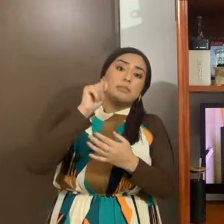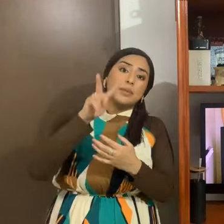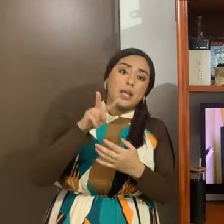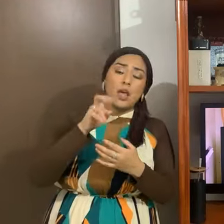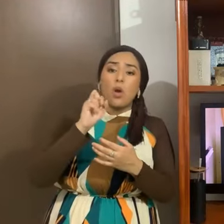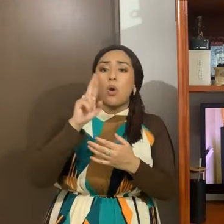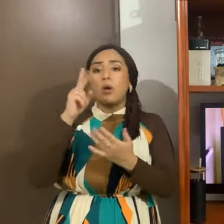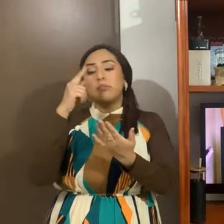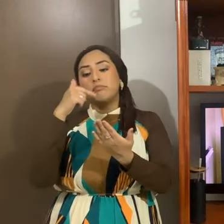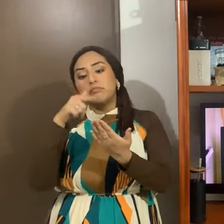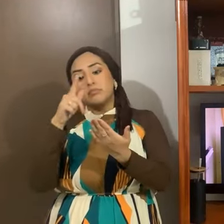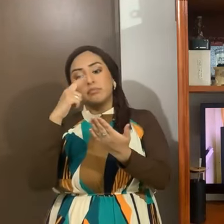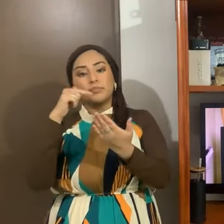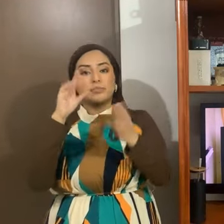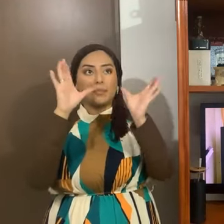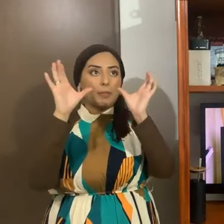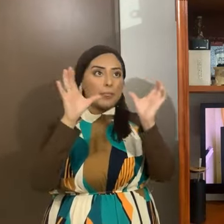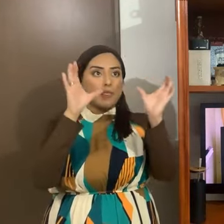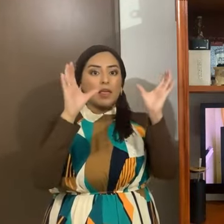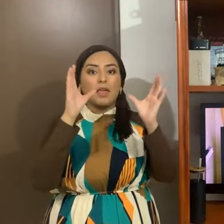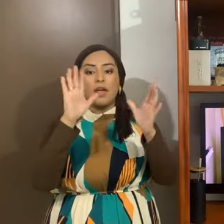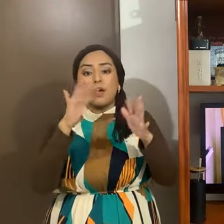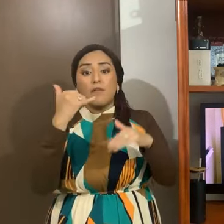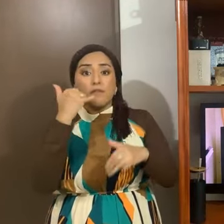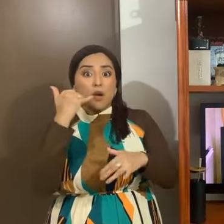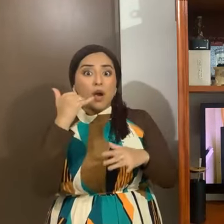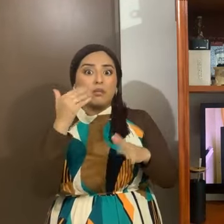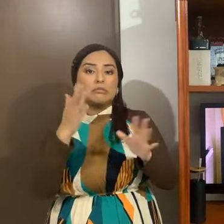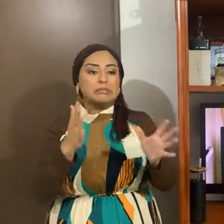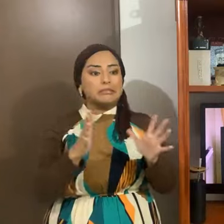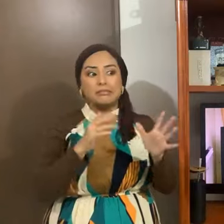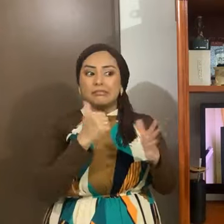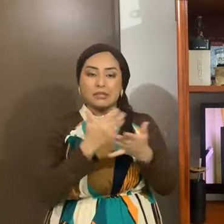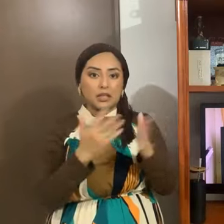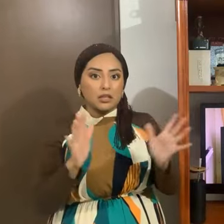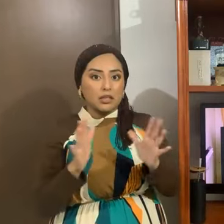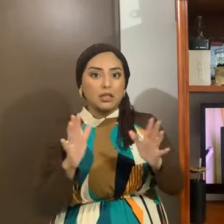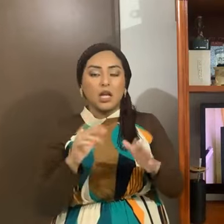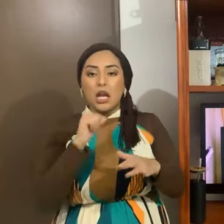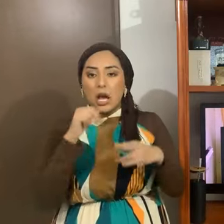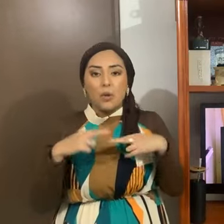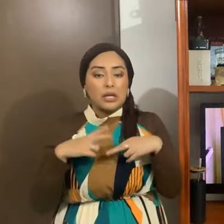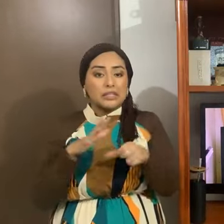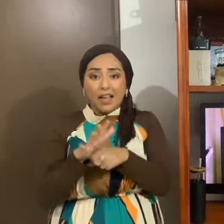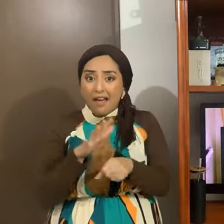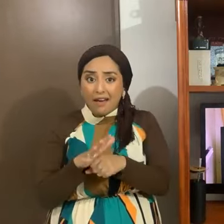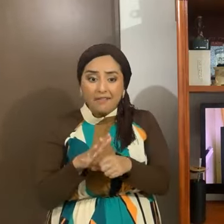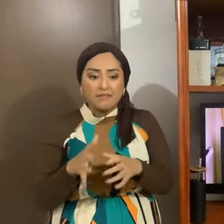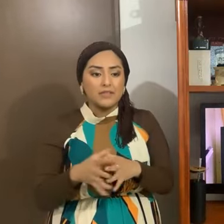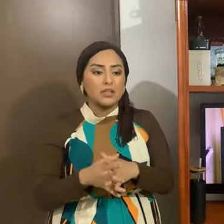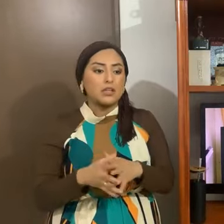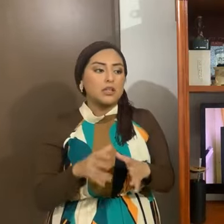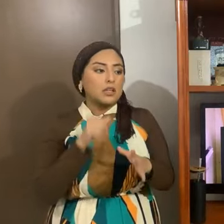o se desvela viendo cosas en su celular que no debe, no descansa lo suficiente, no pone en orden su vida